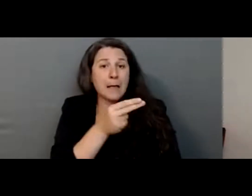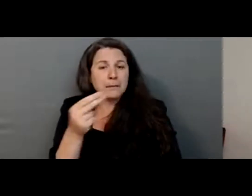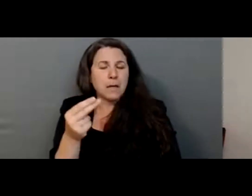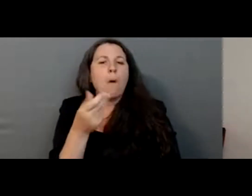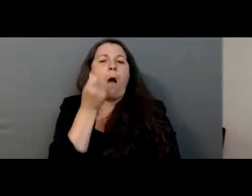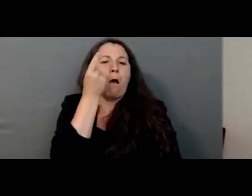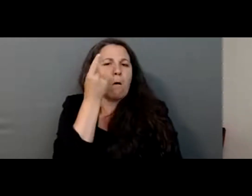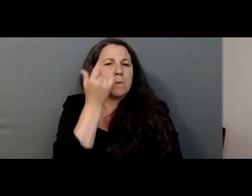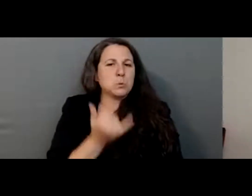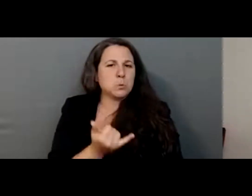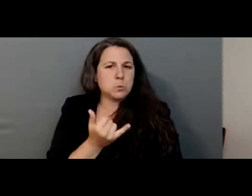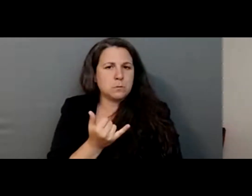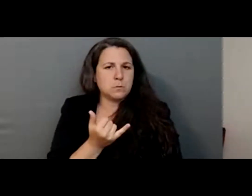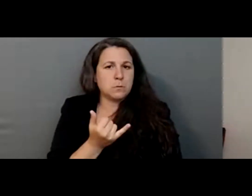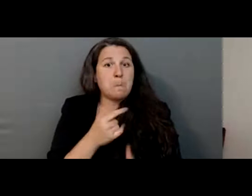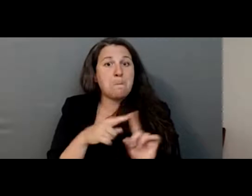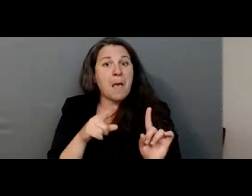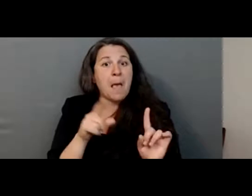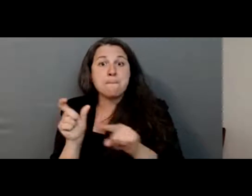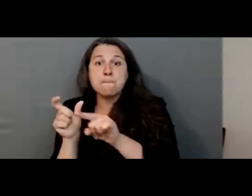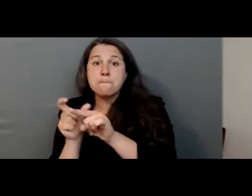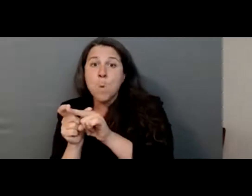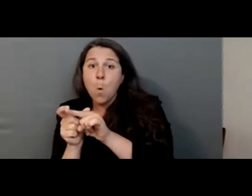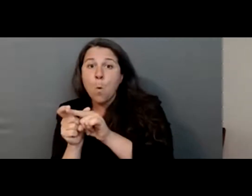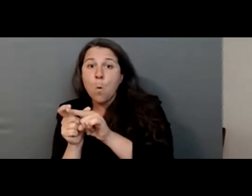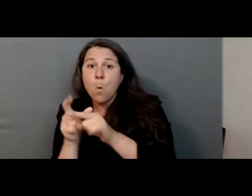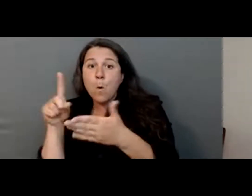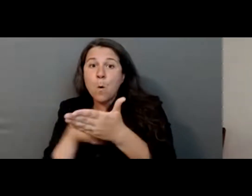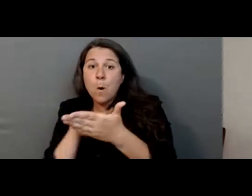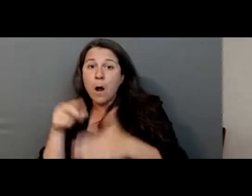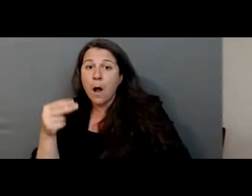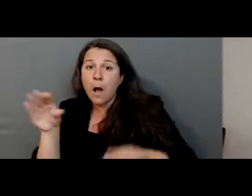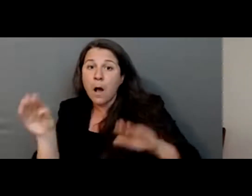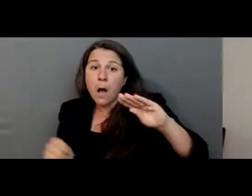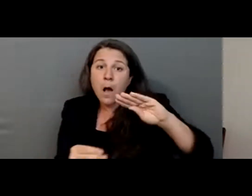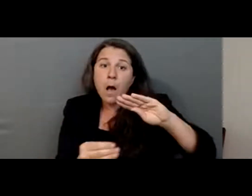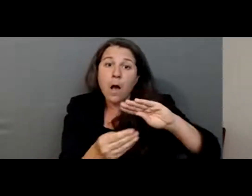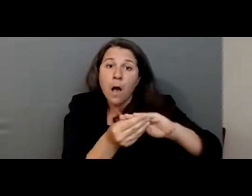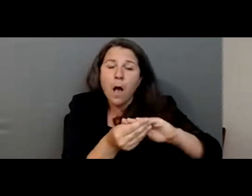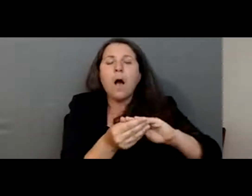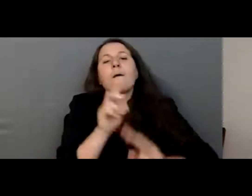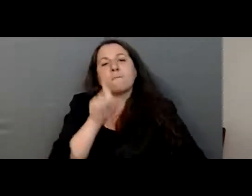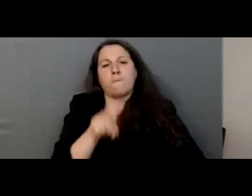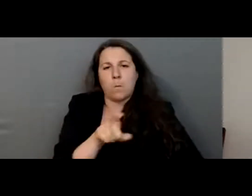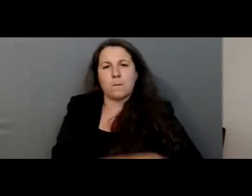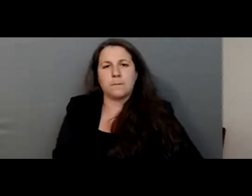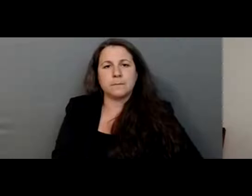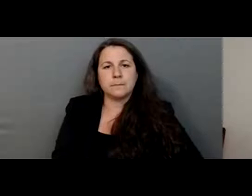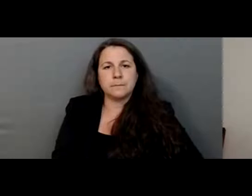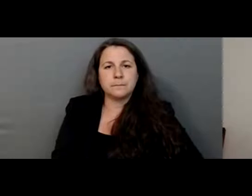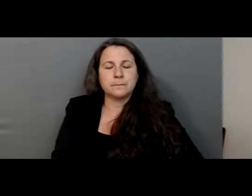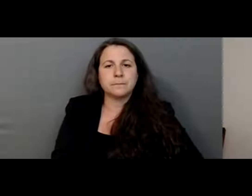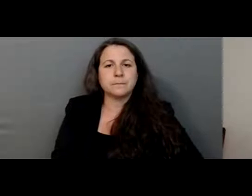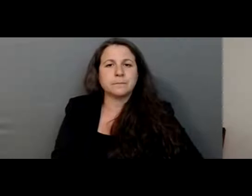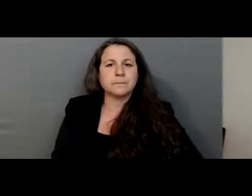bien sûr, à condition d'introduire cette notion de capacitisme. Et là, je trouve que, bon, vous allez peut-être trouver la stratégie un peu, enfin,